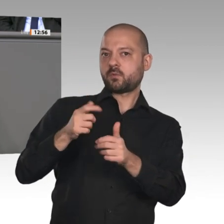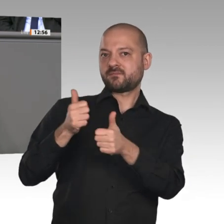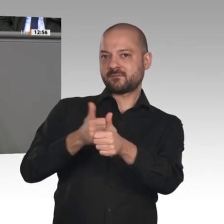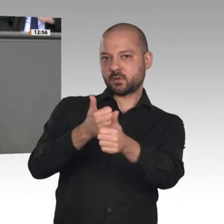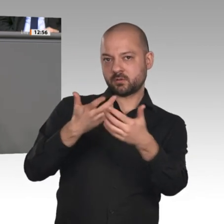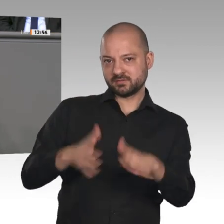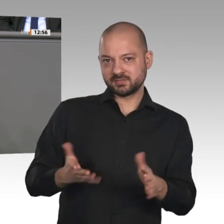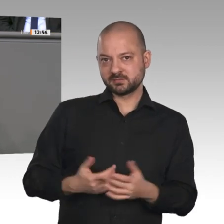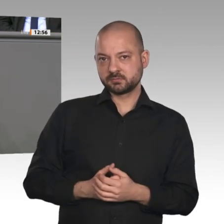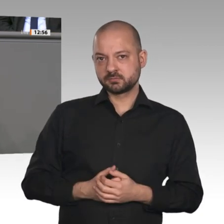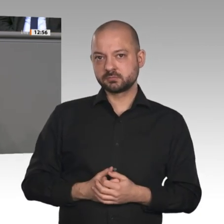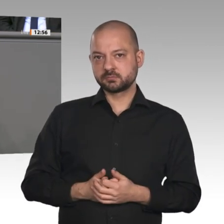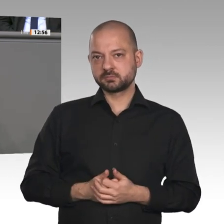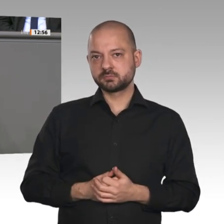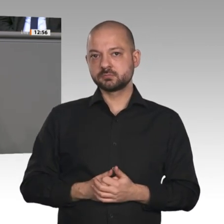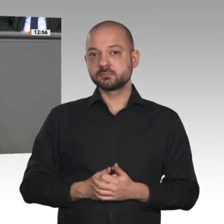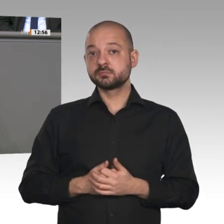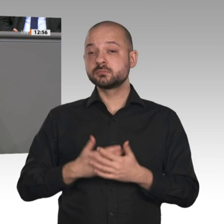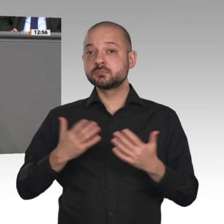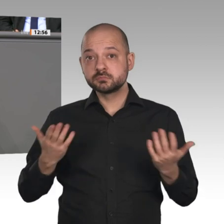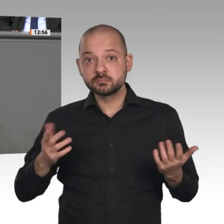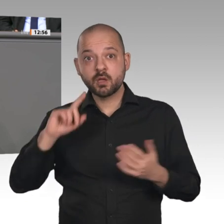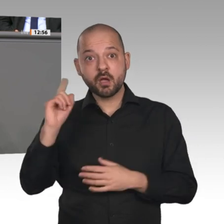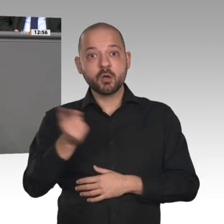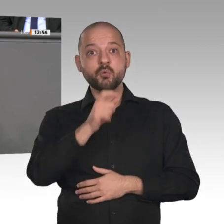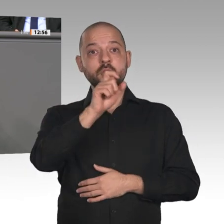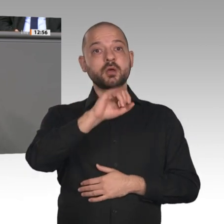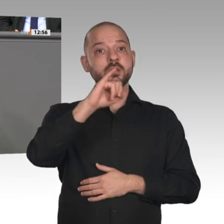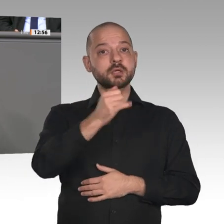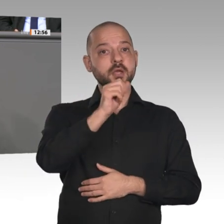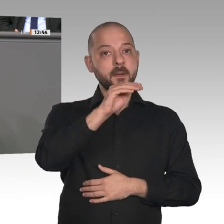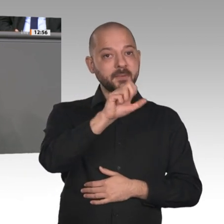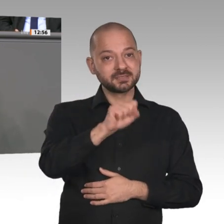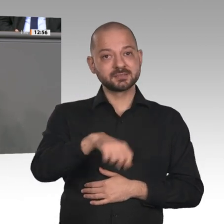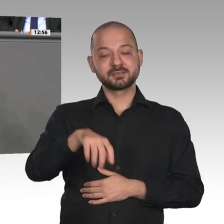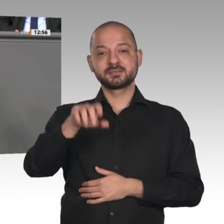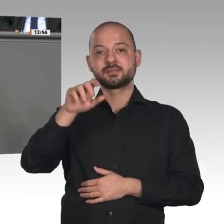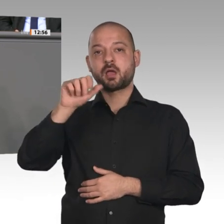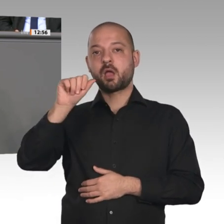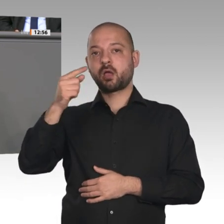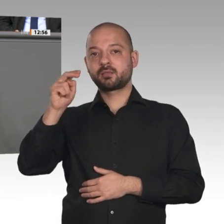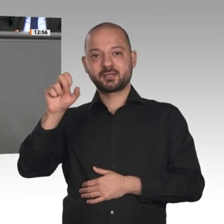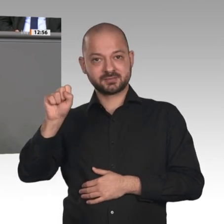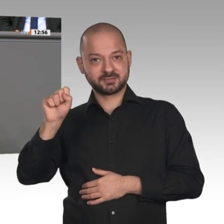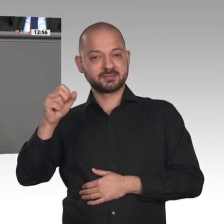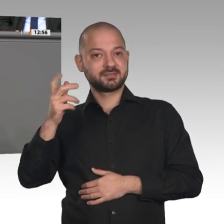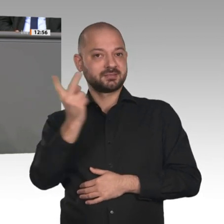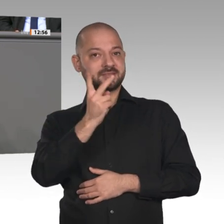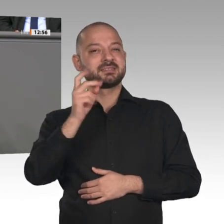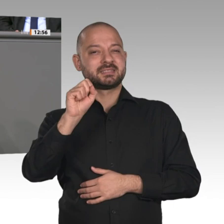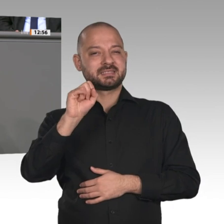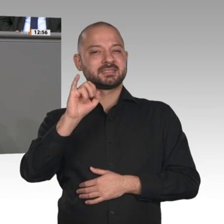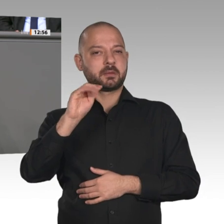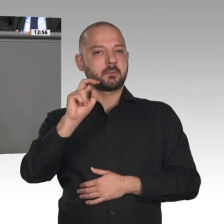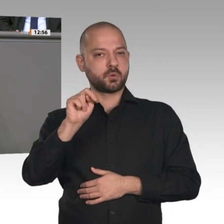Simon, deutsche Juden, die im Kaiserreich das deutsche Kaiserhaus immens unterstützt haben, aber auch Stützen